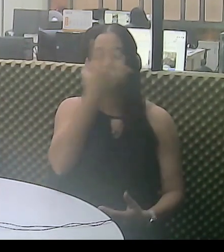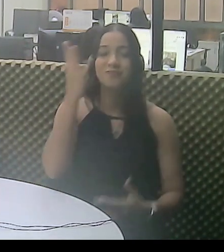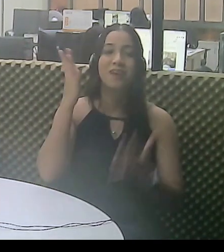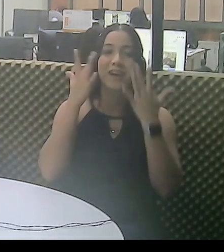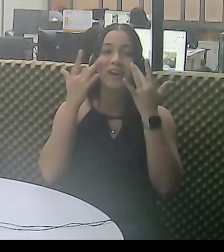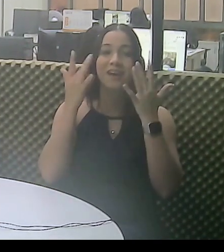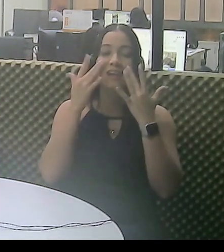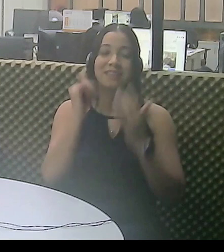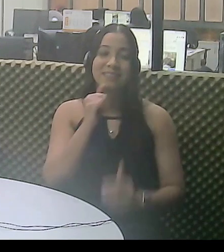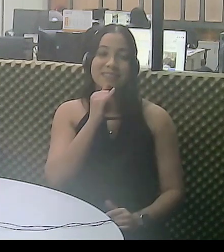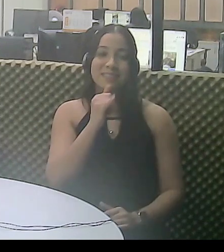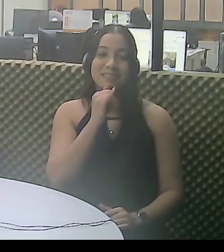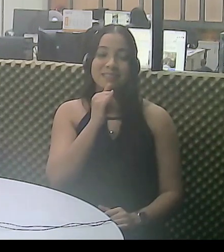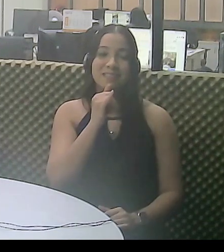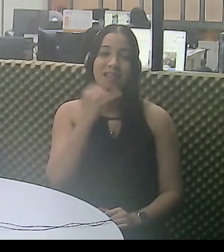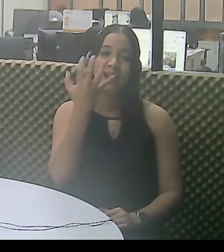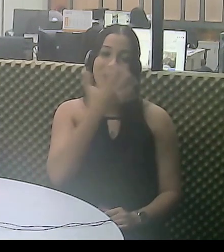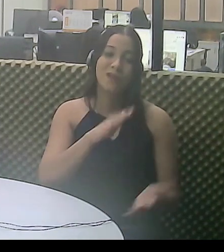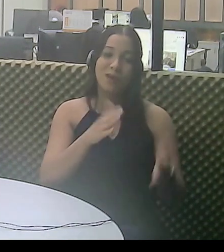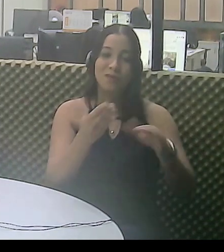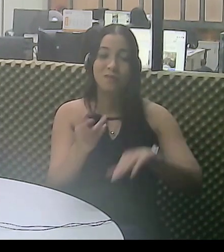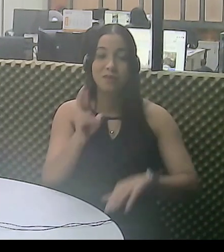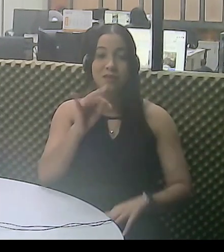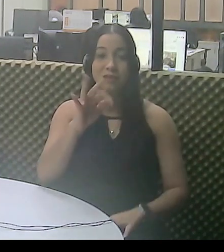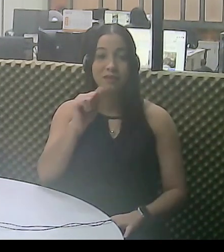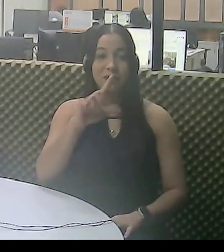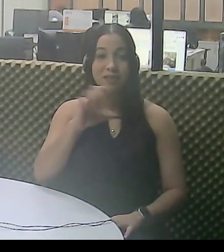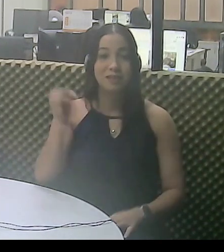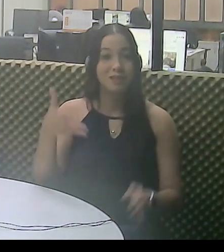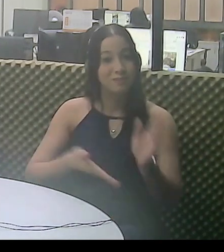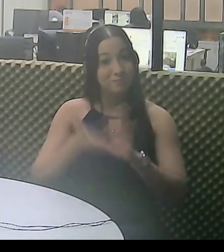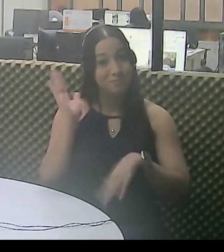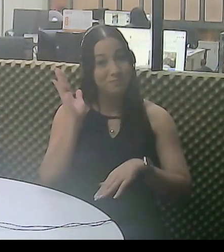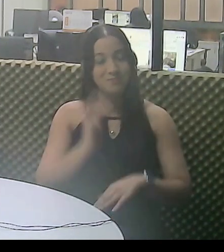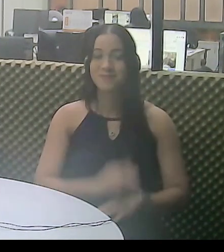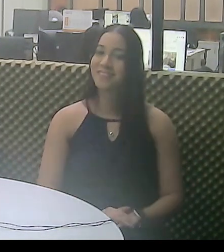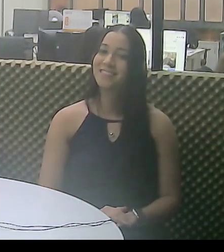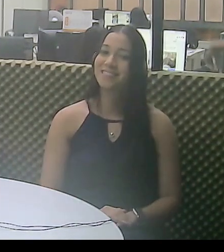artistas, como, por exemplo, a cantora Rita Lee. Participe!